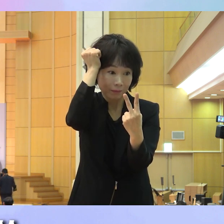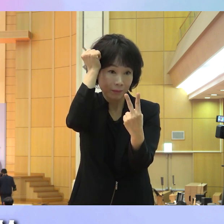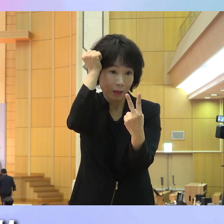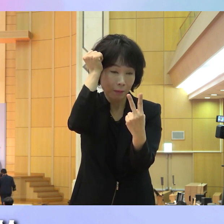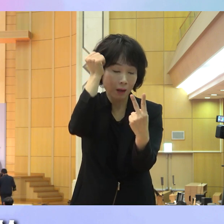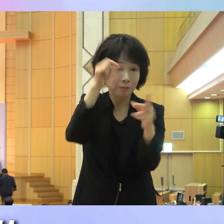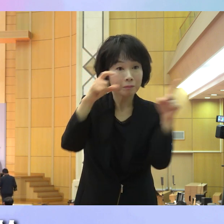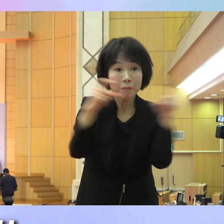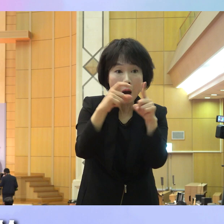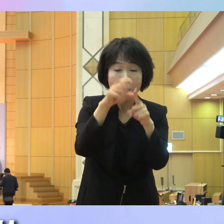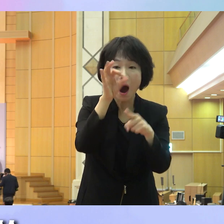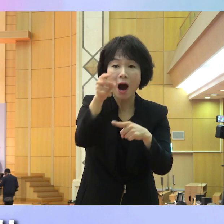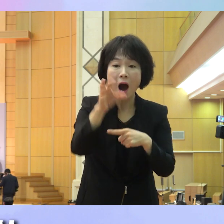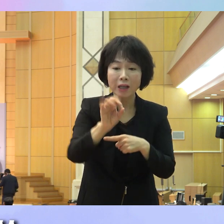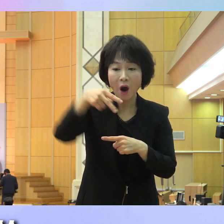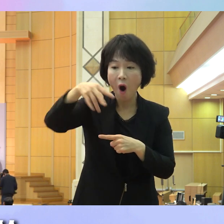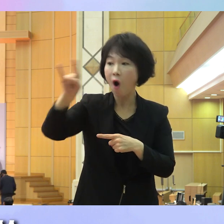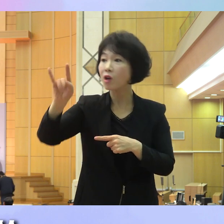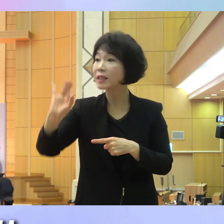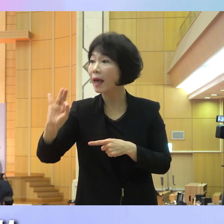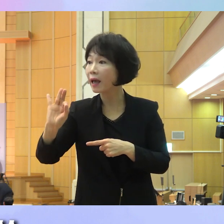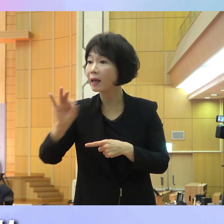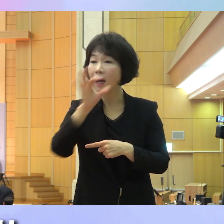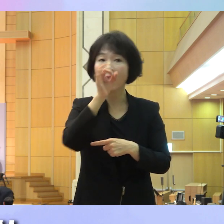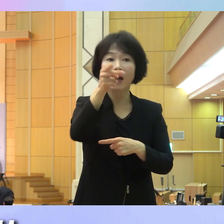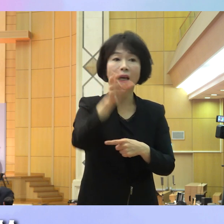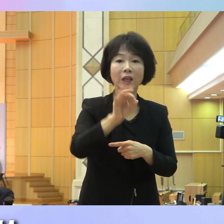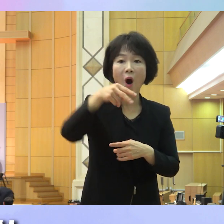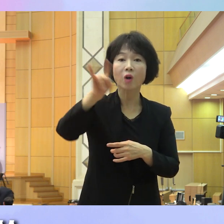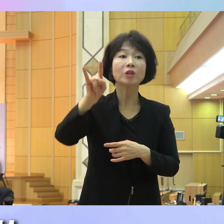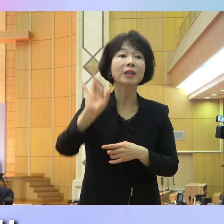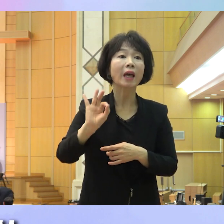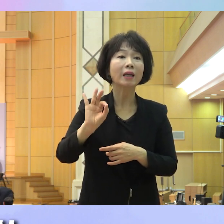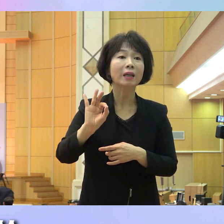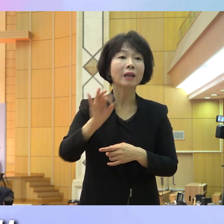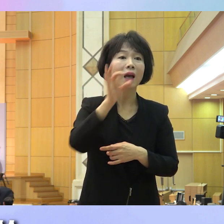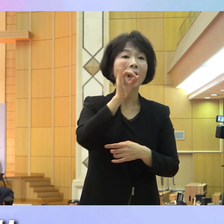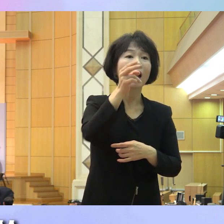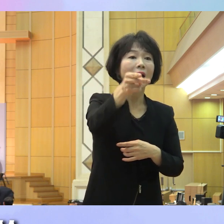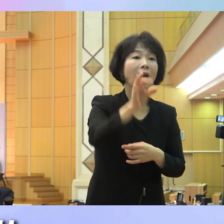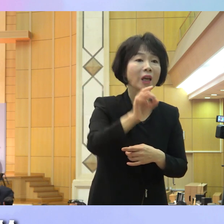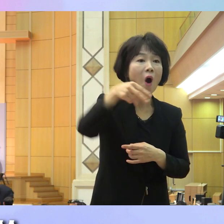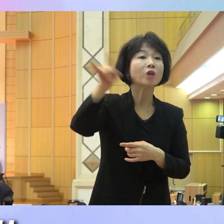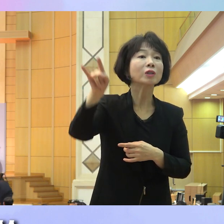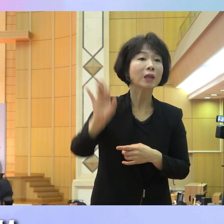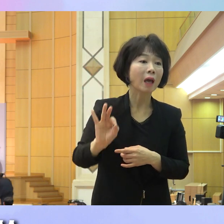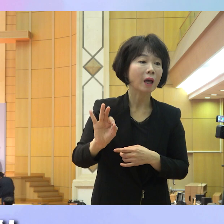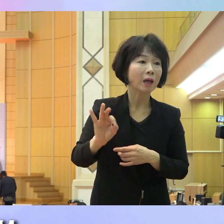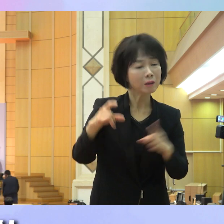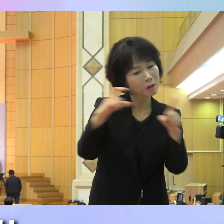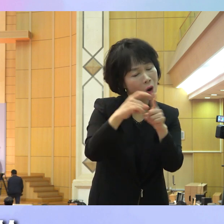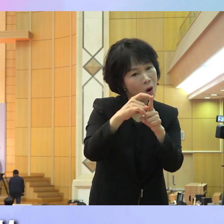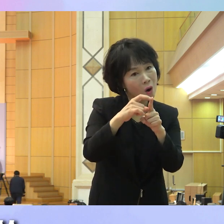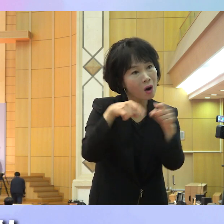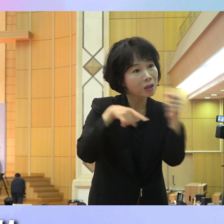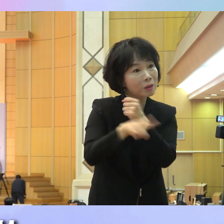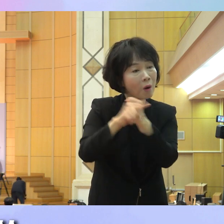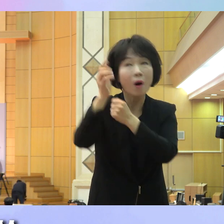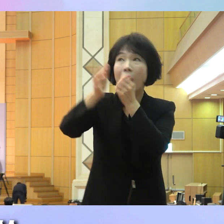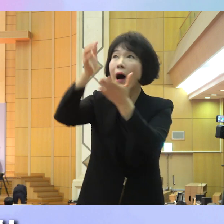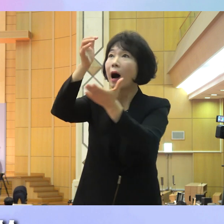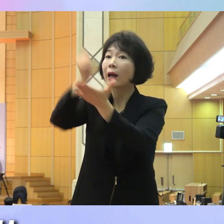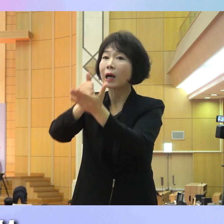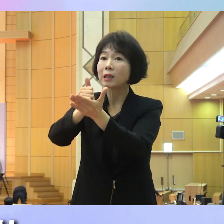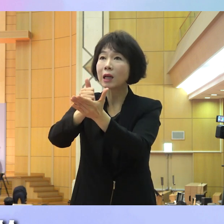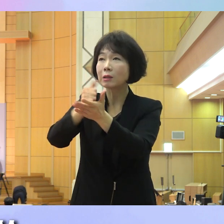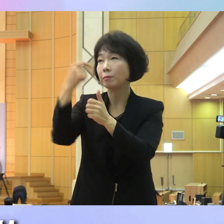사전에, 국어 사전에 보더라도 영생이 뭐냐? 하나님의 가르침을